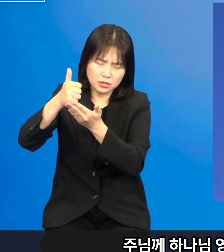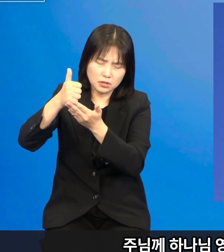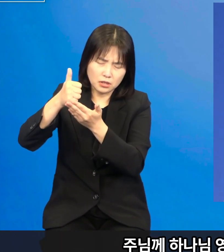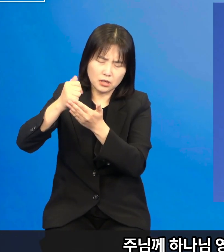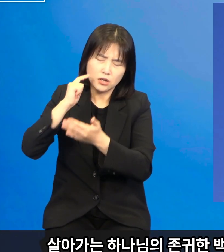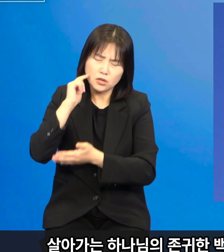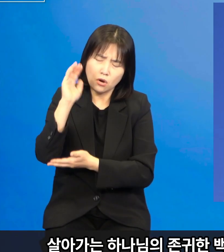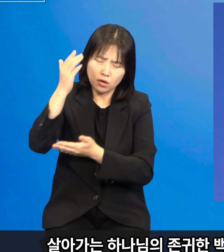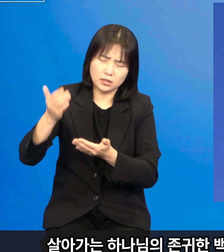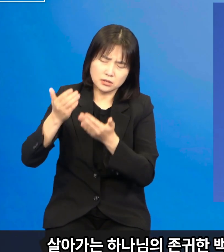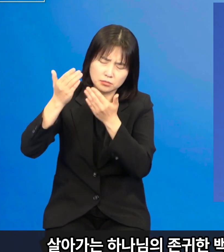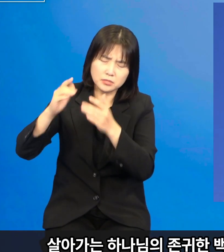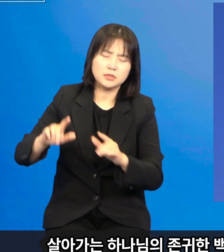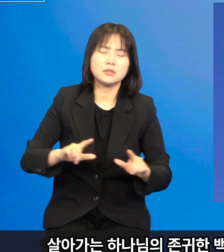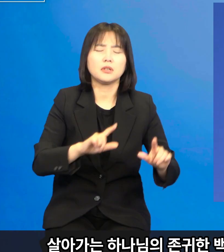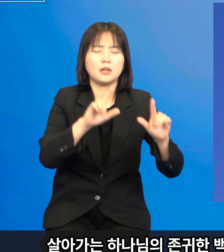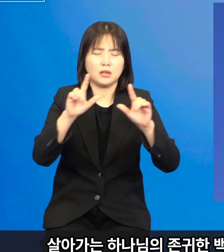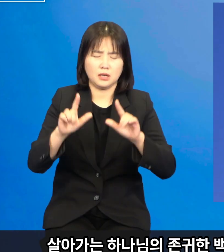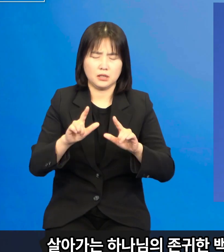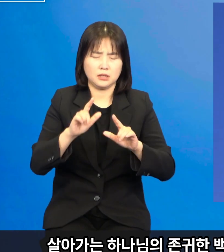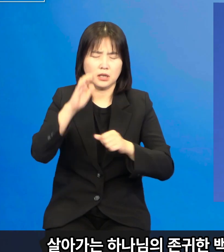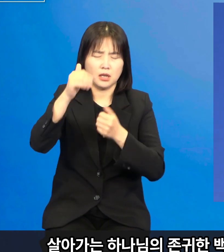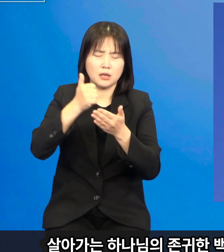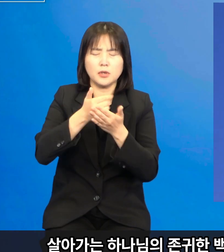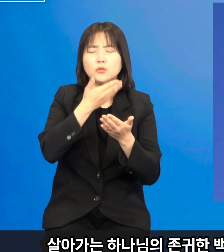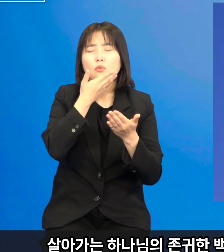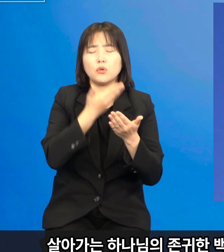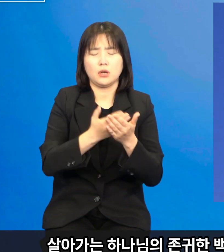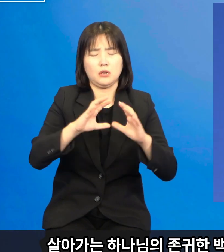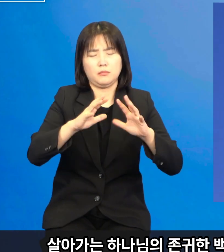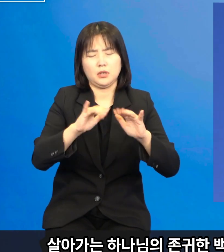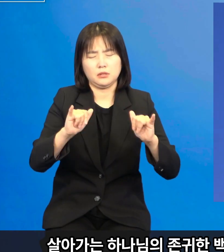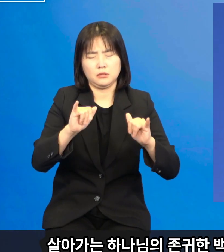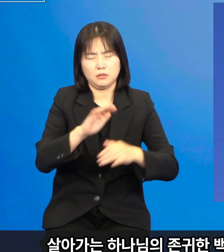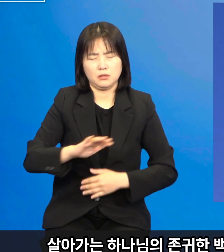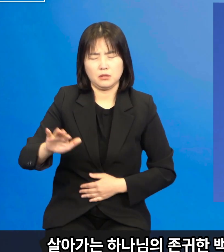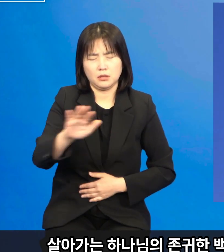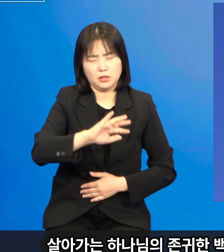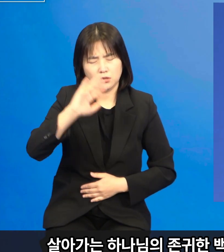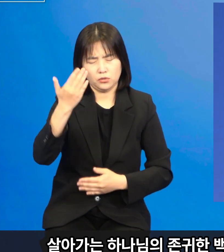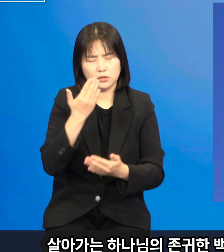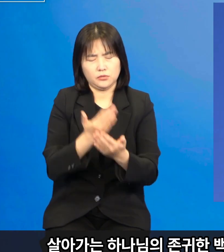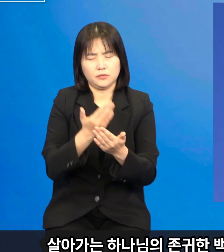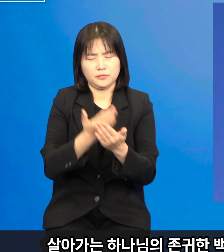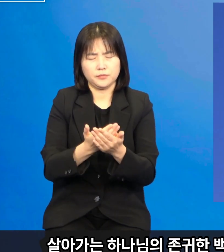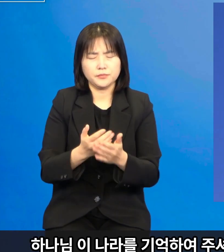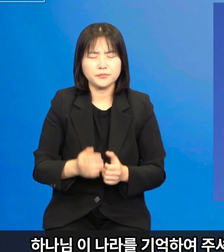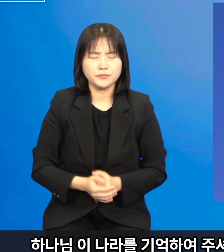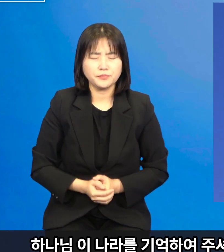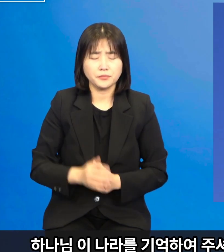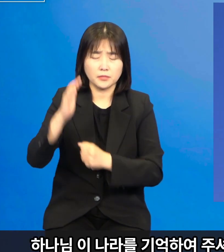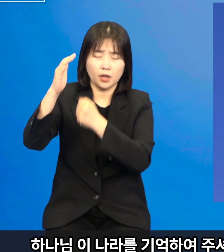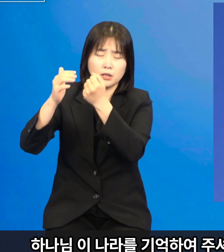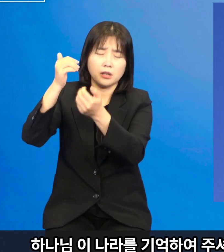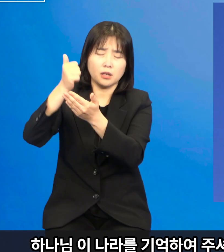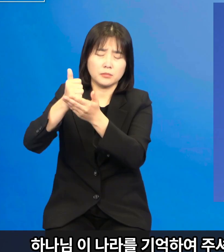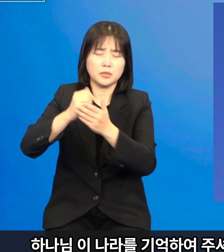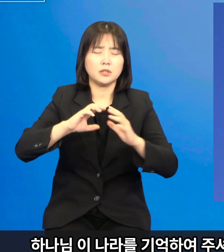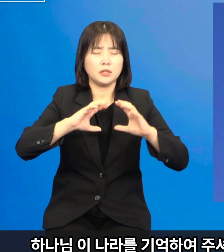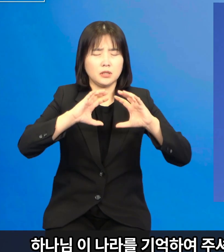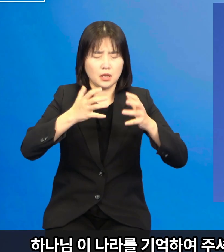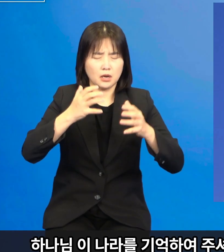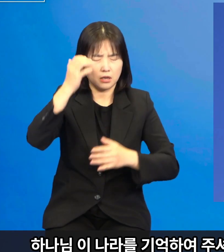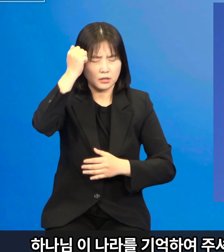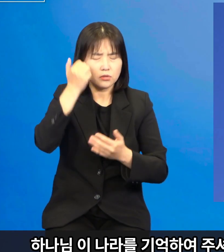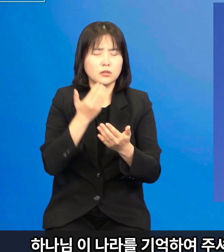하나님 영광 올려드리며 살아가는 하나님의 존귀한 백성들이 되게 하여 주시옵소서. 하나님, 이 나라를